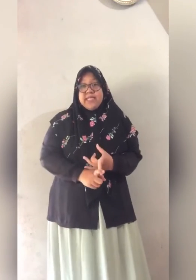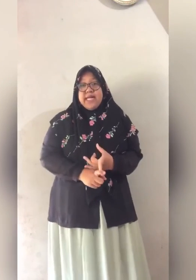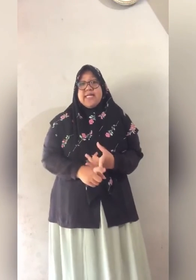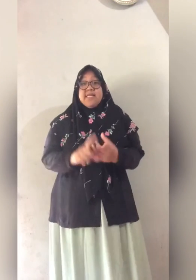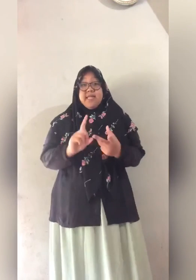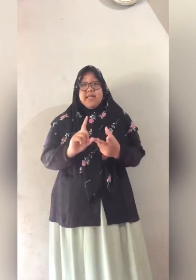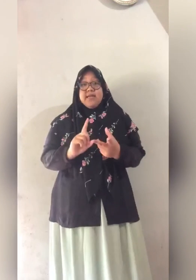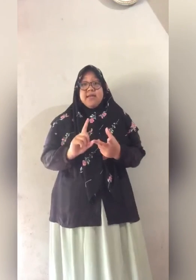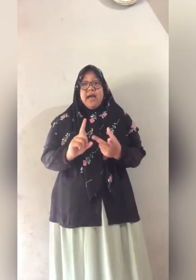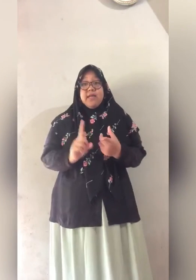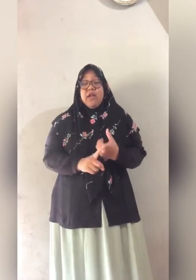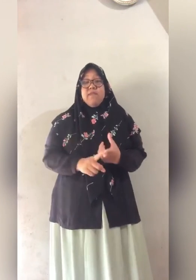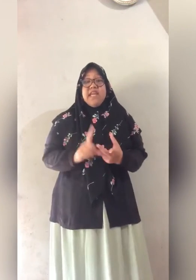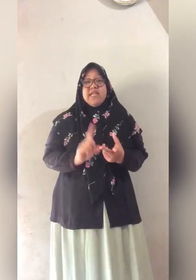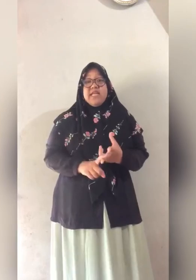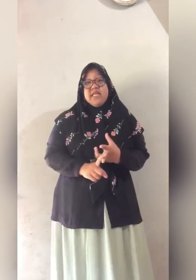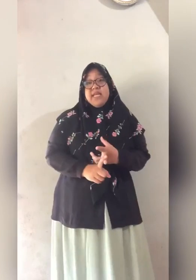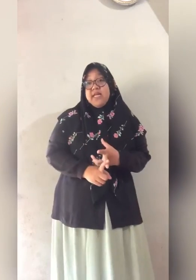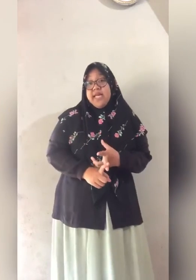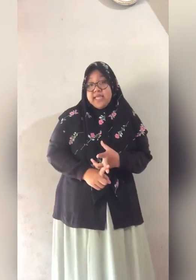mengkonversikan sinyal analog menjadi sinyal digital.